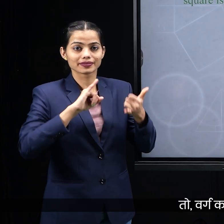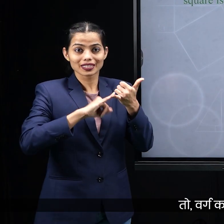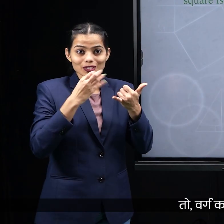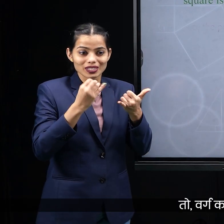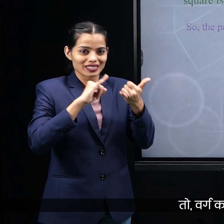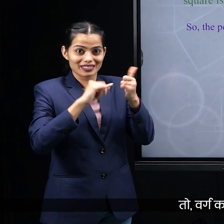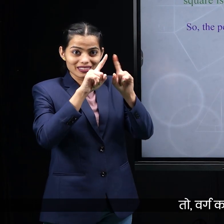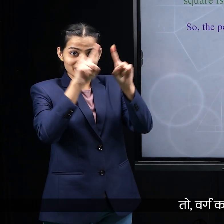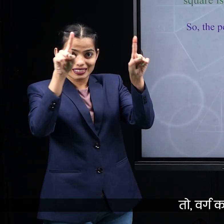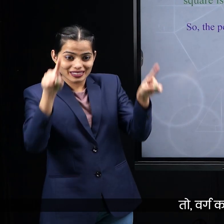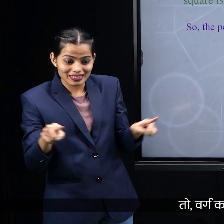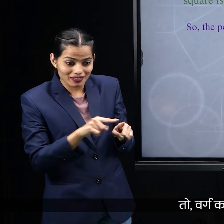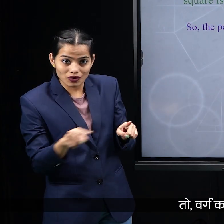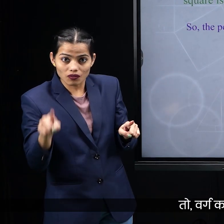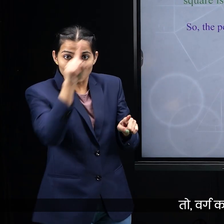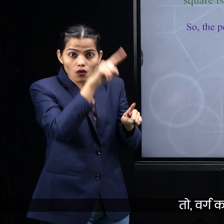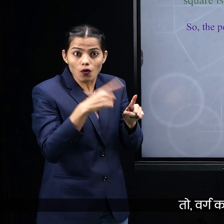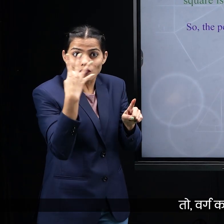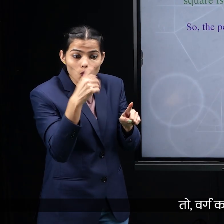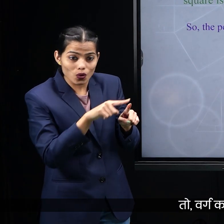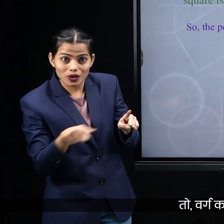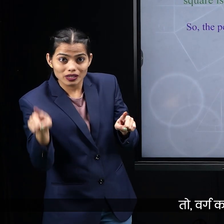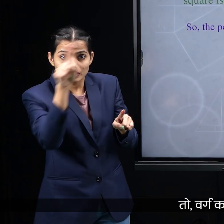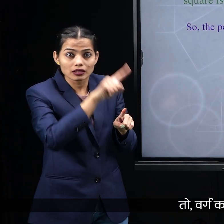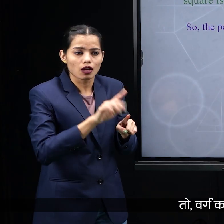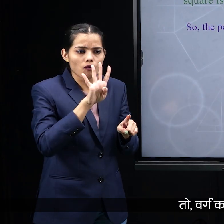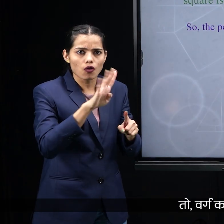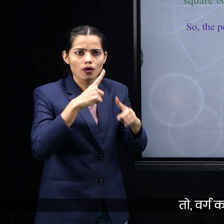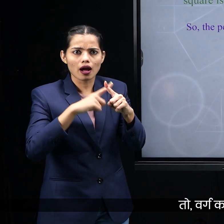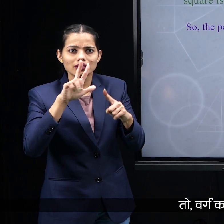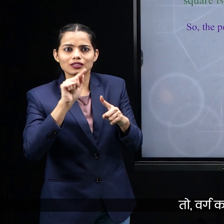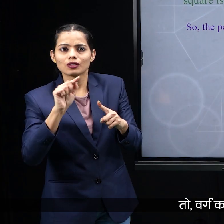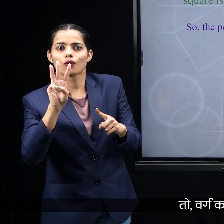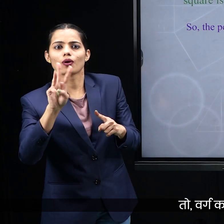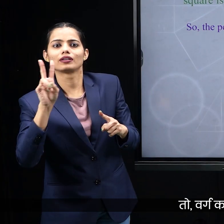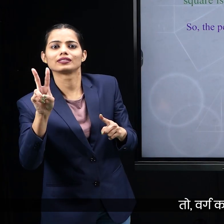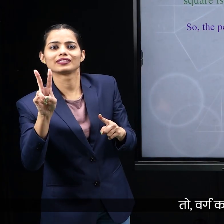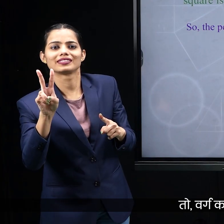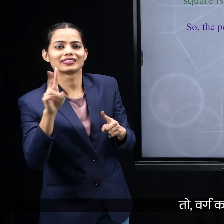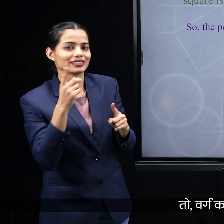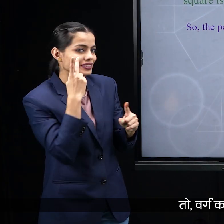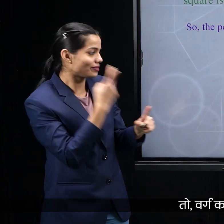तो वर्ग का परिमाप 4 गुणना 8 = 32 इकाई